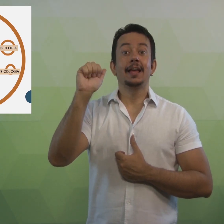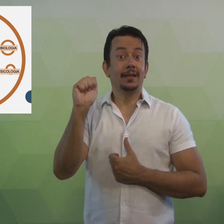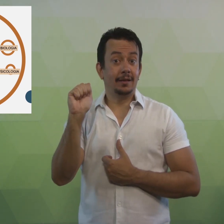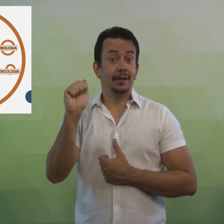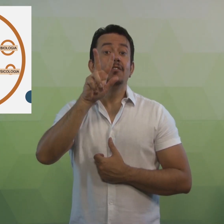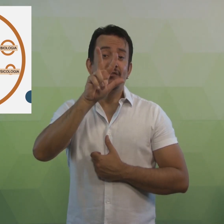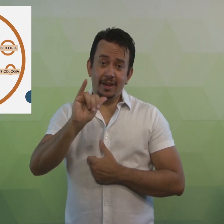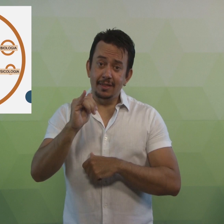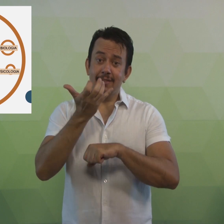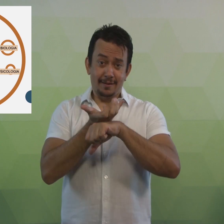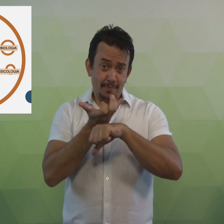linguística.